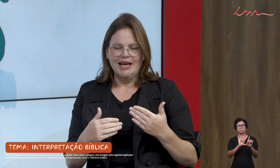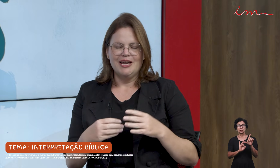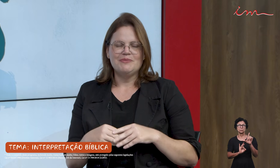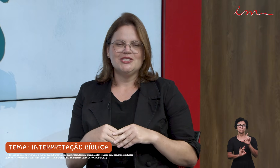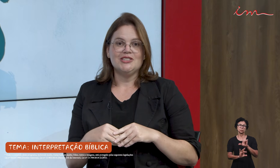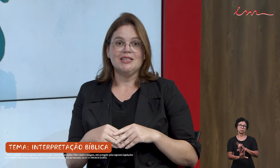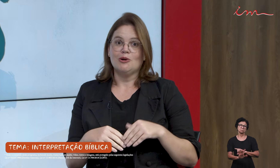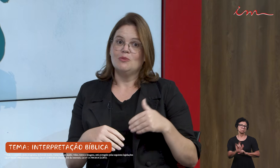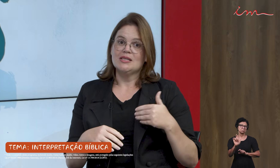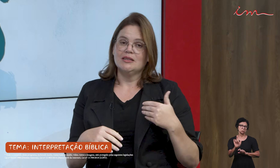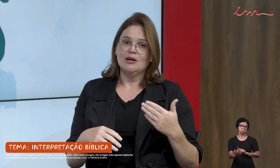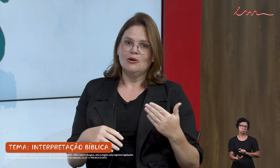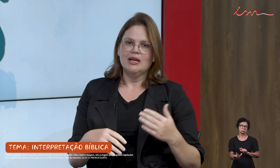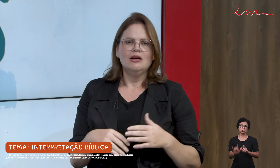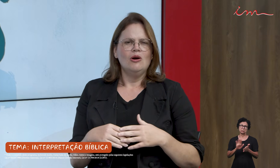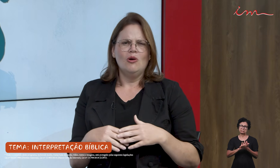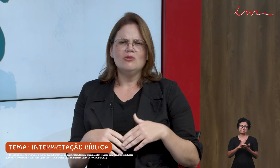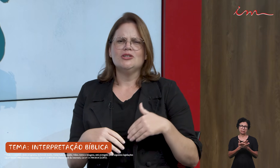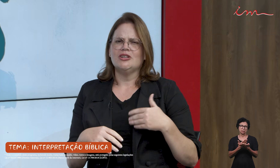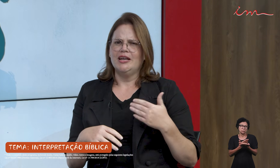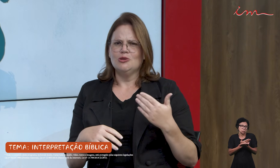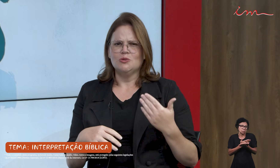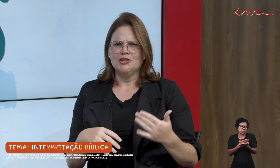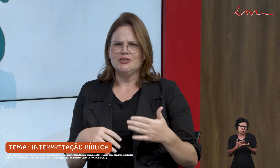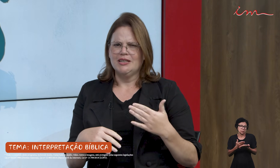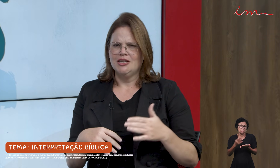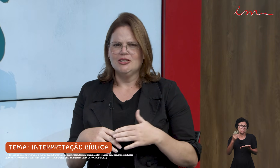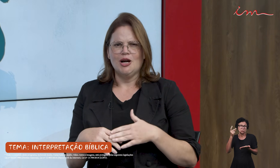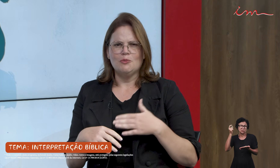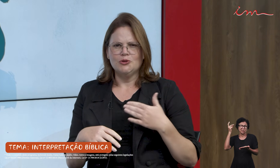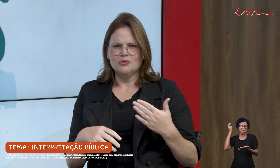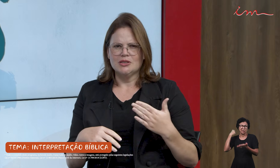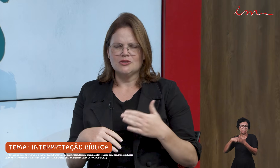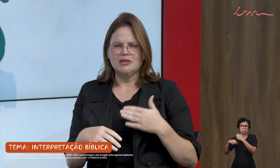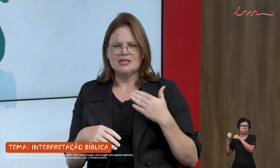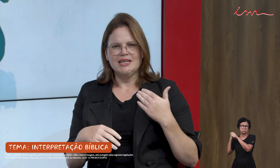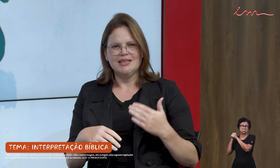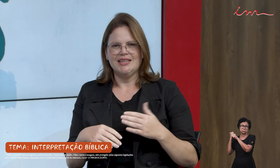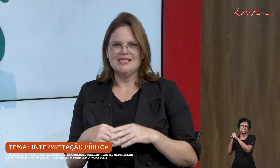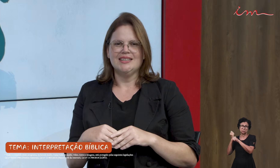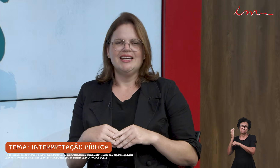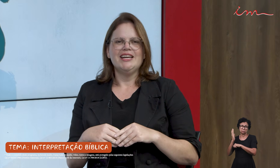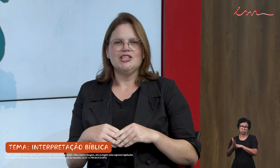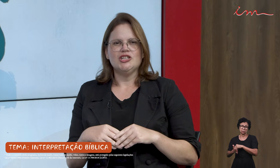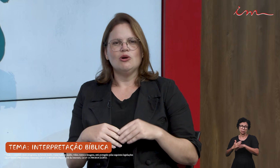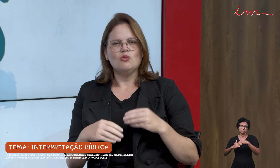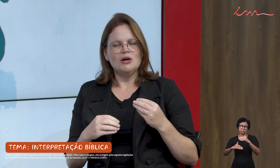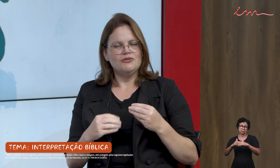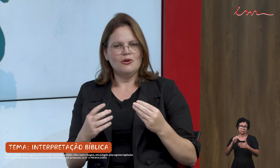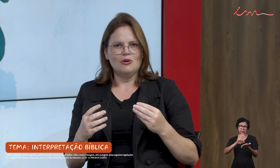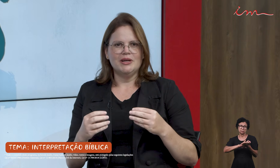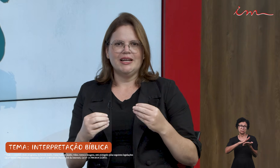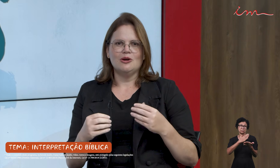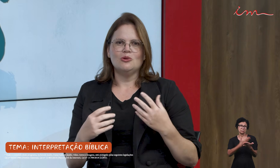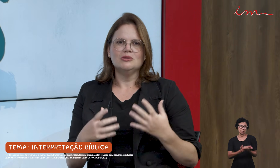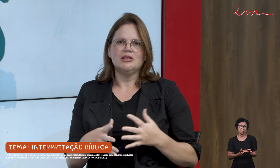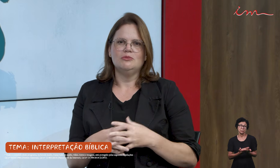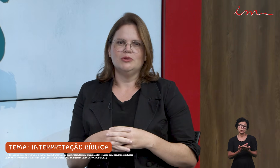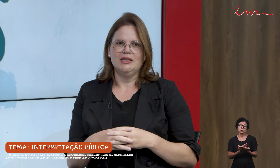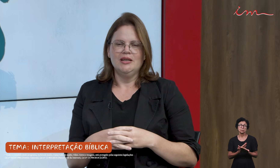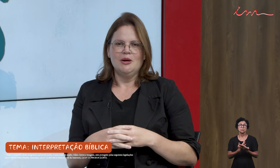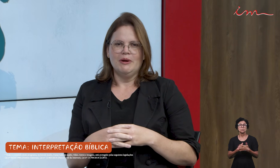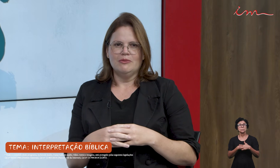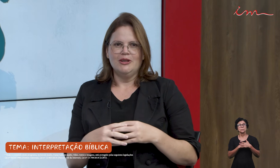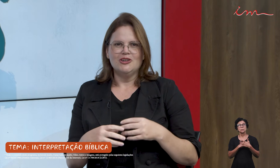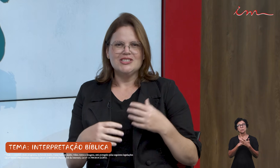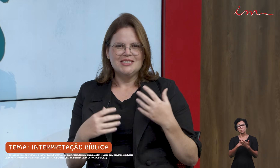também é intérprete, que está começando agora ou que já é atuante na igreja há muitos anos. Eu tenho certeza que de alguma forma irá